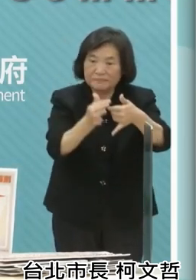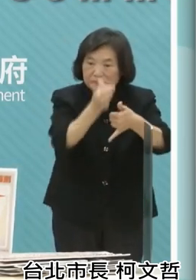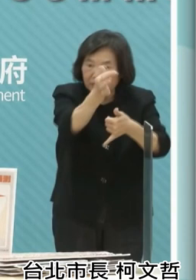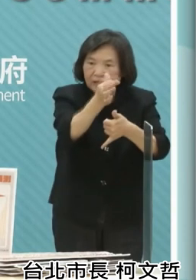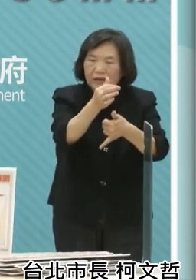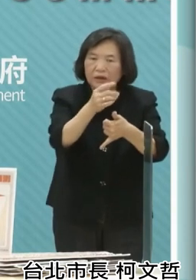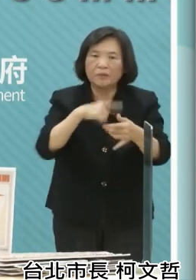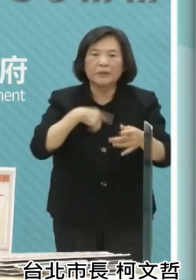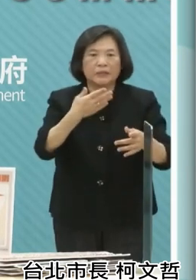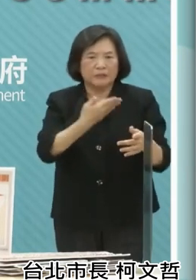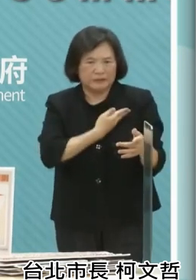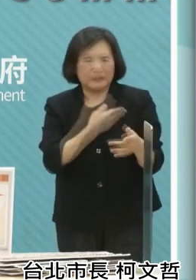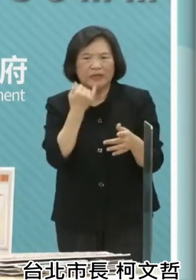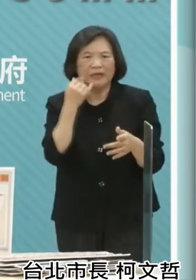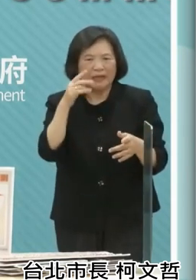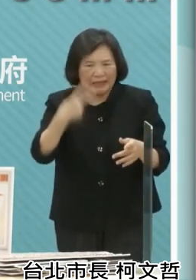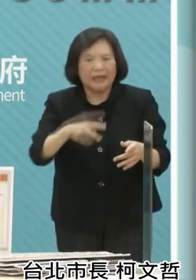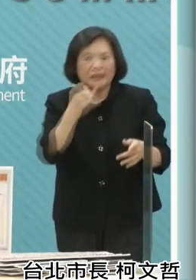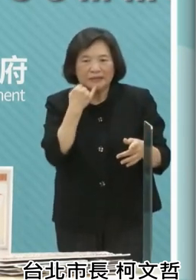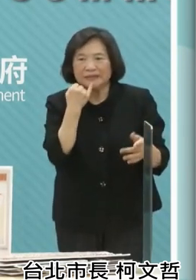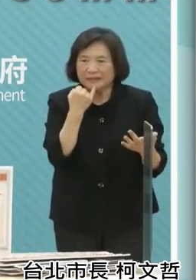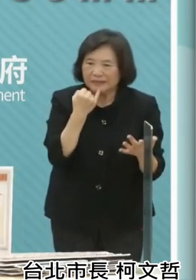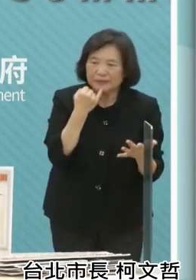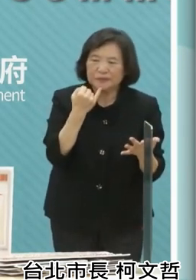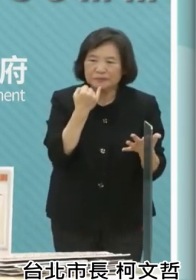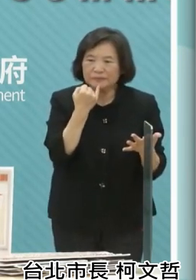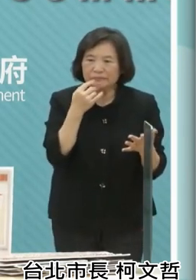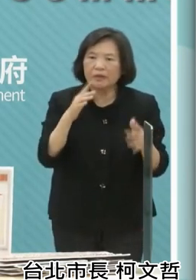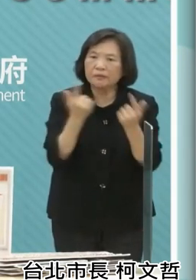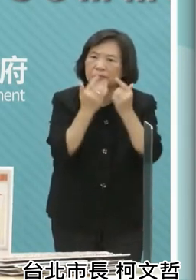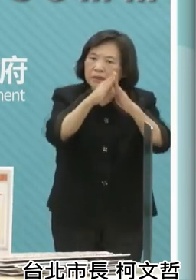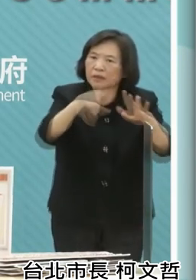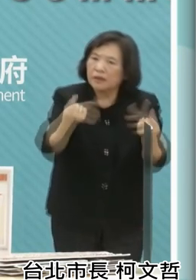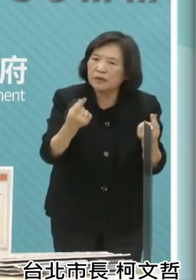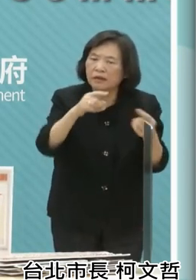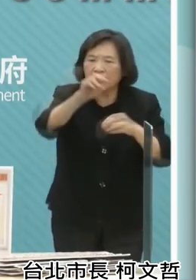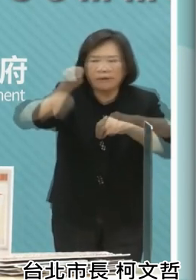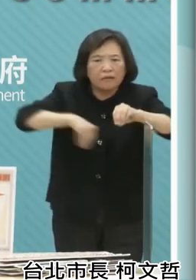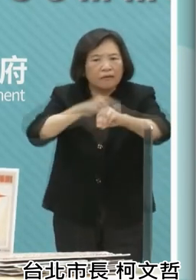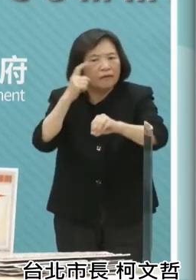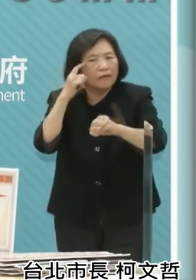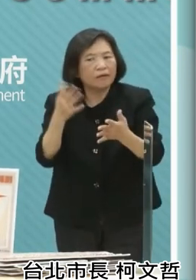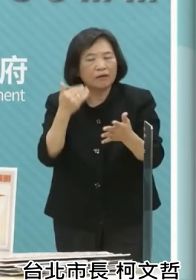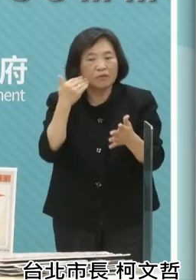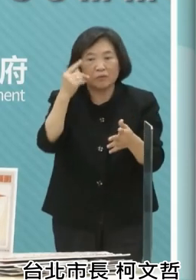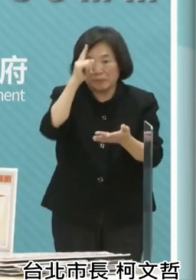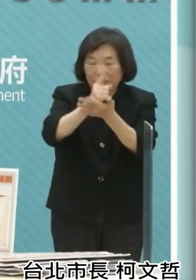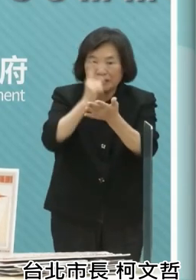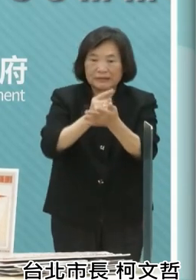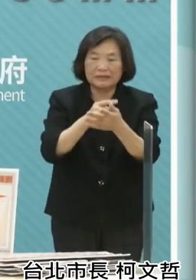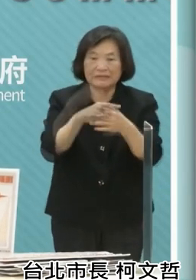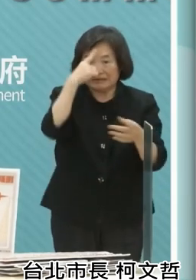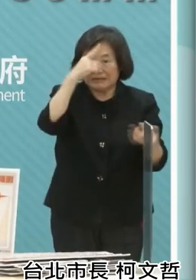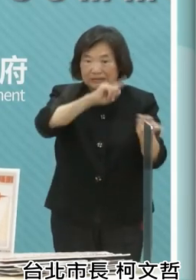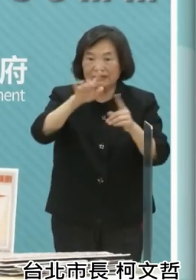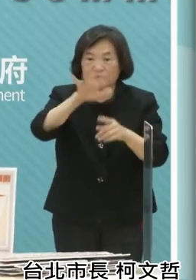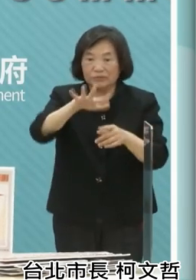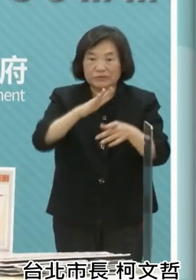以忍受。其实同样道理，我在问我们台北市政府，我要跟大家讲哦，如果每天确诊5000例以